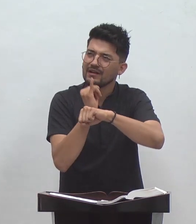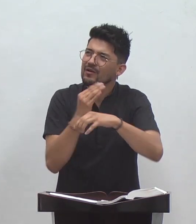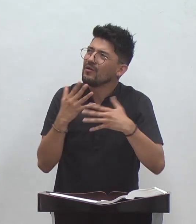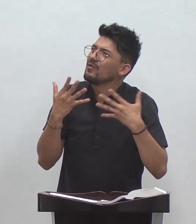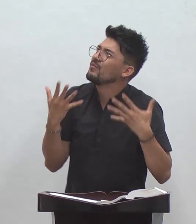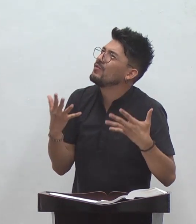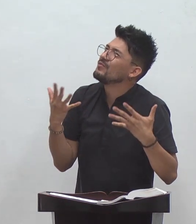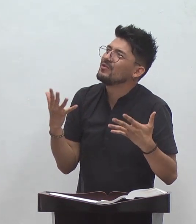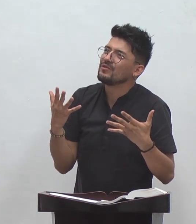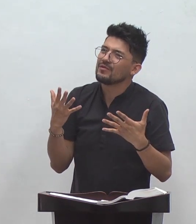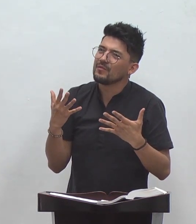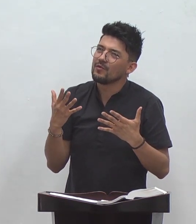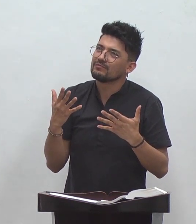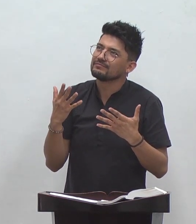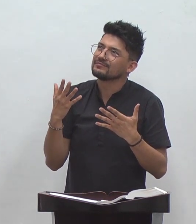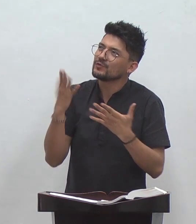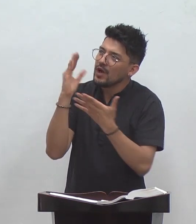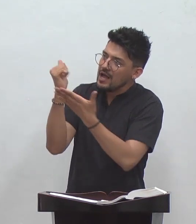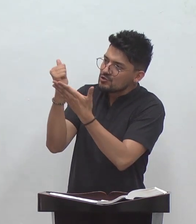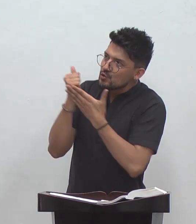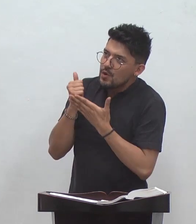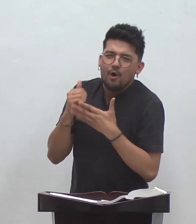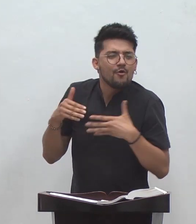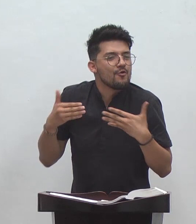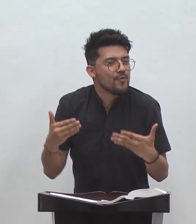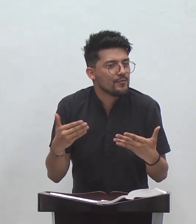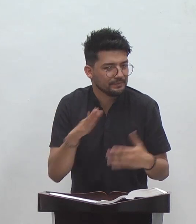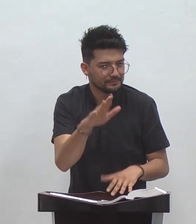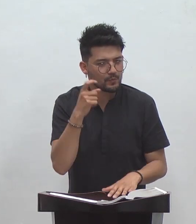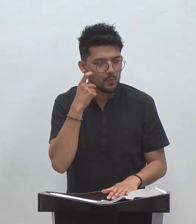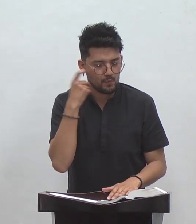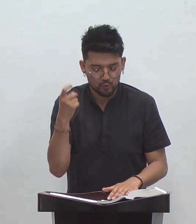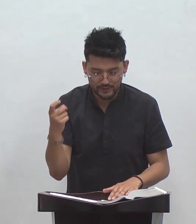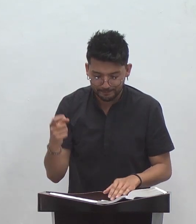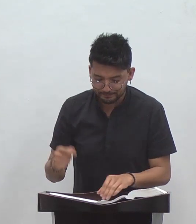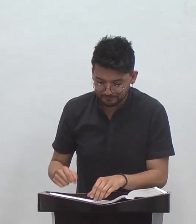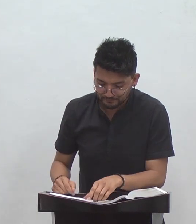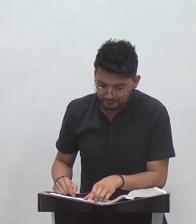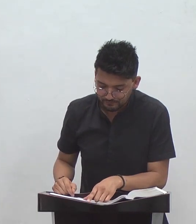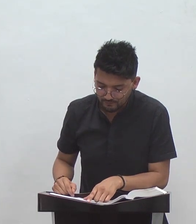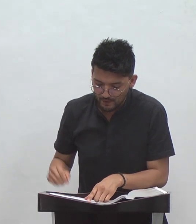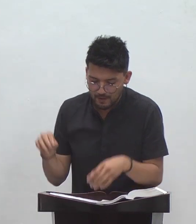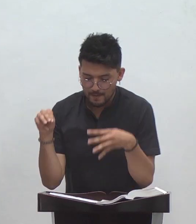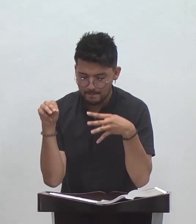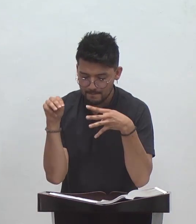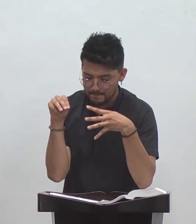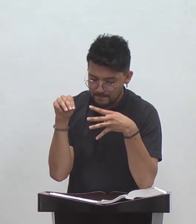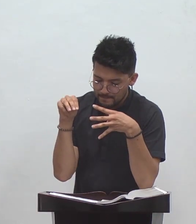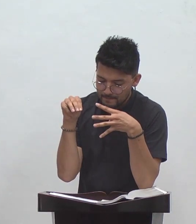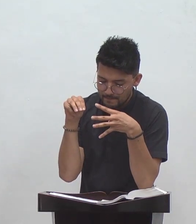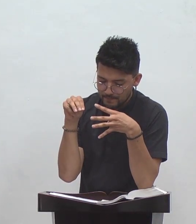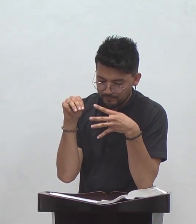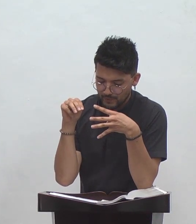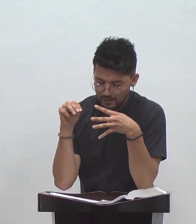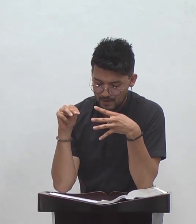Al igual que usted, iglesia, ¿cómo respondemos ante ese llamado? Vaya conmigo, por favor, y